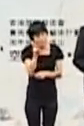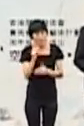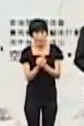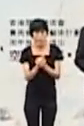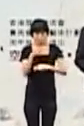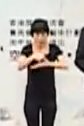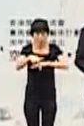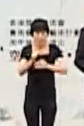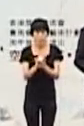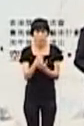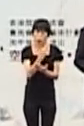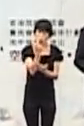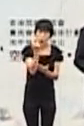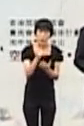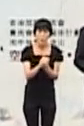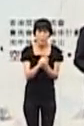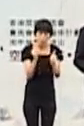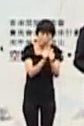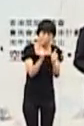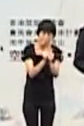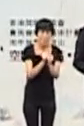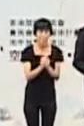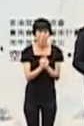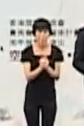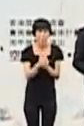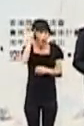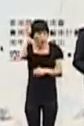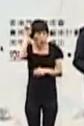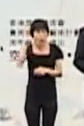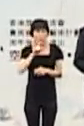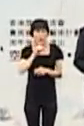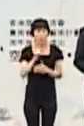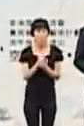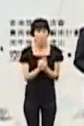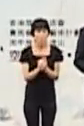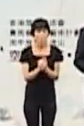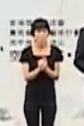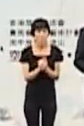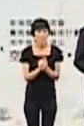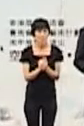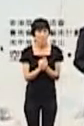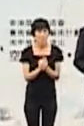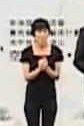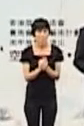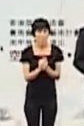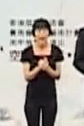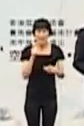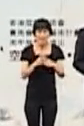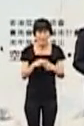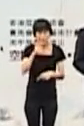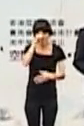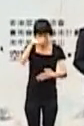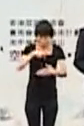這個計劃很多的朋友他們的創作，我只可以說我是非常印象的深